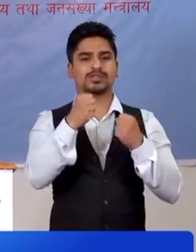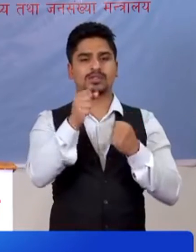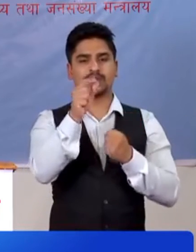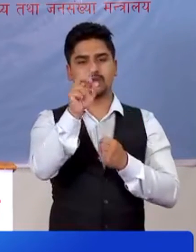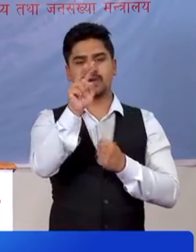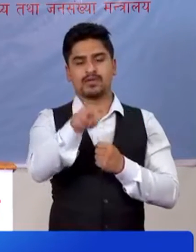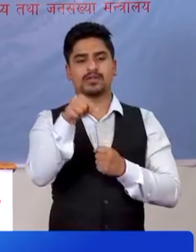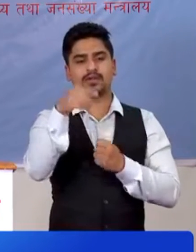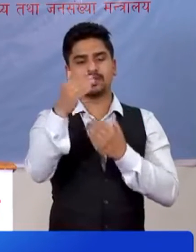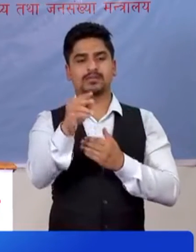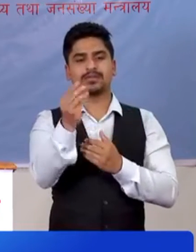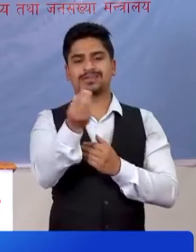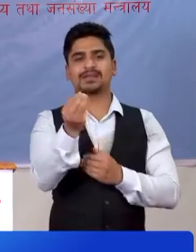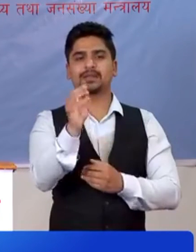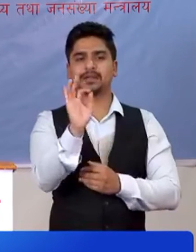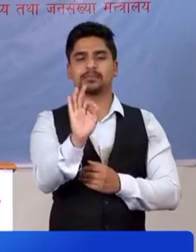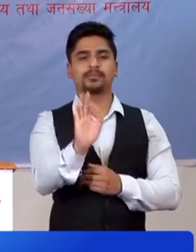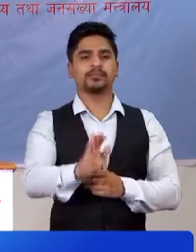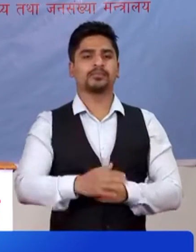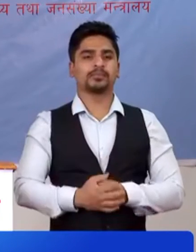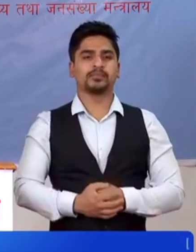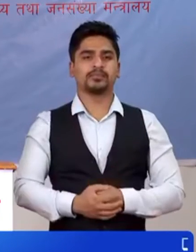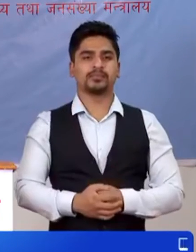स्थिति हालसम्म सामान्य छ।